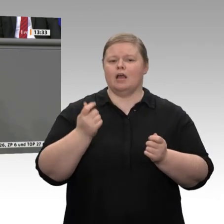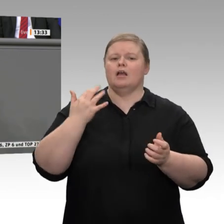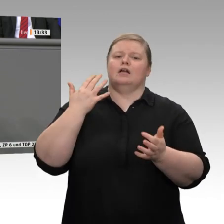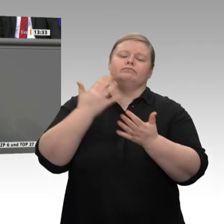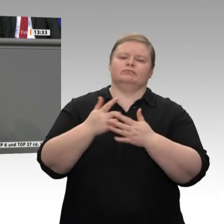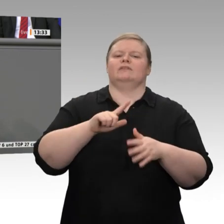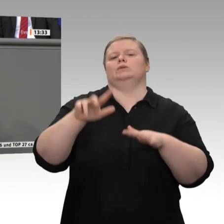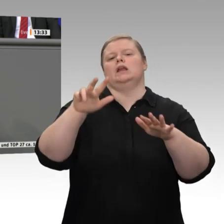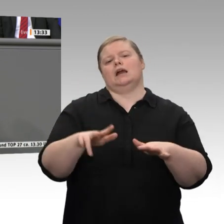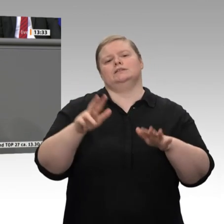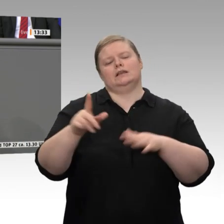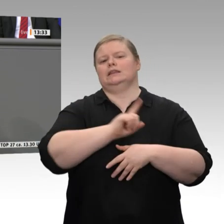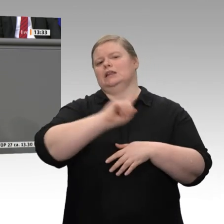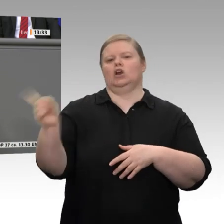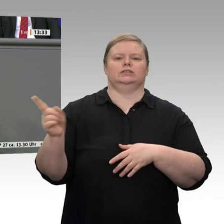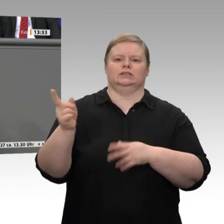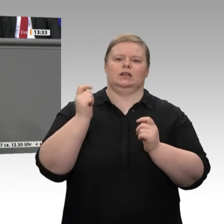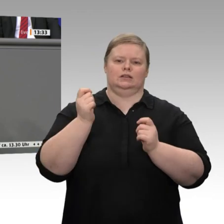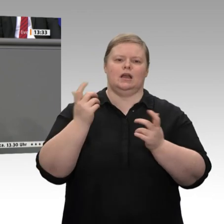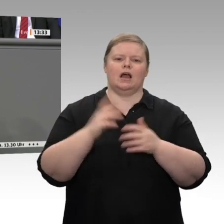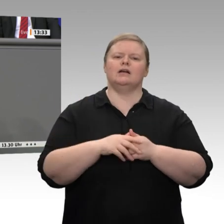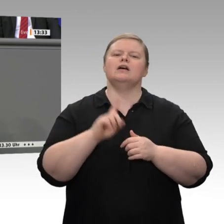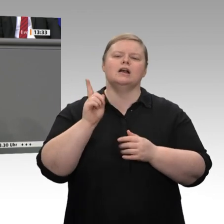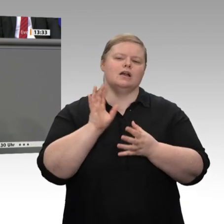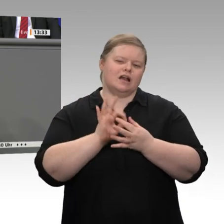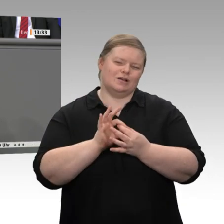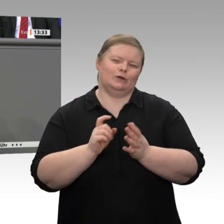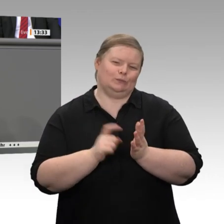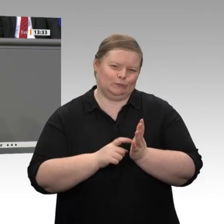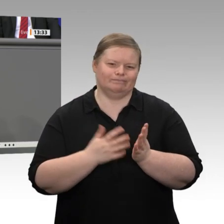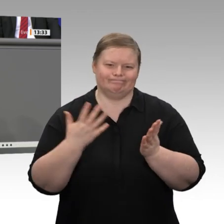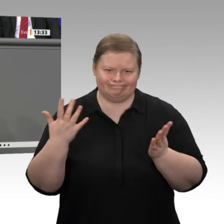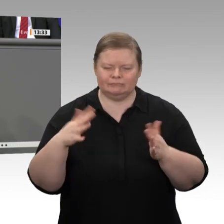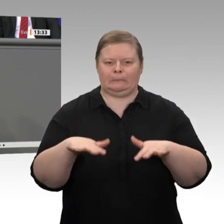ist klar, und auch wenn hier ein Widerspruch scheinbar aufgezeigt werden sollte, für